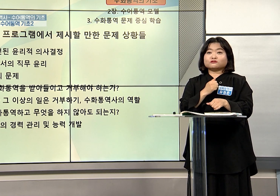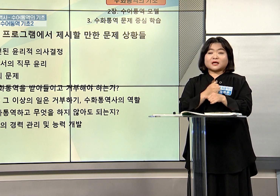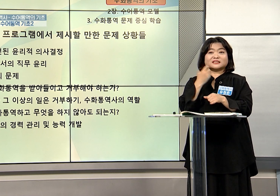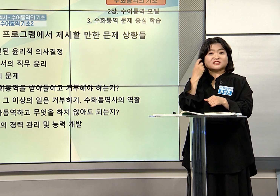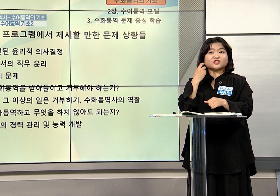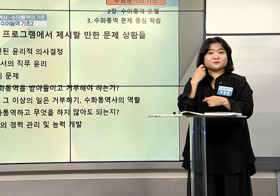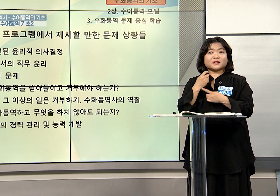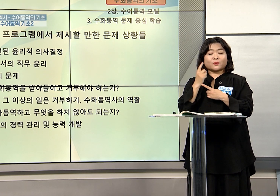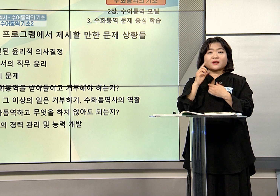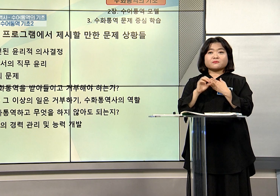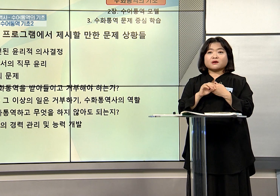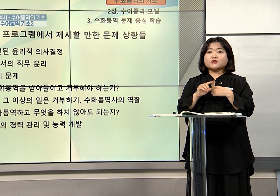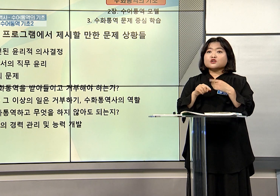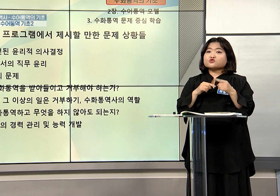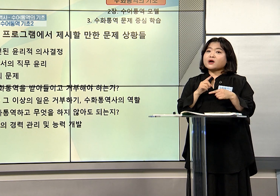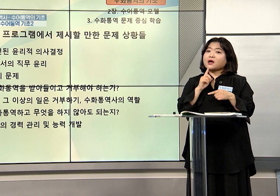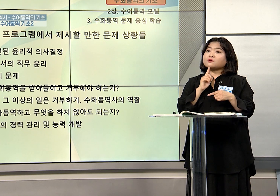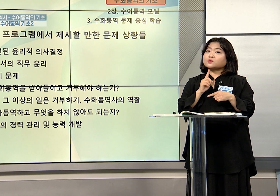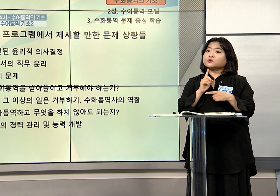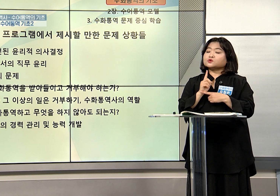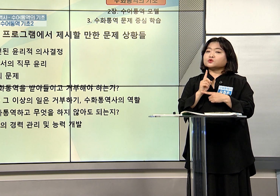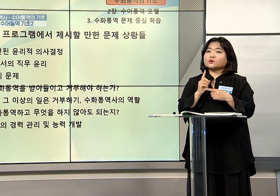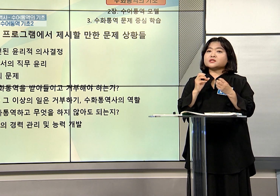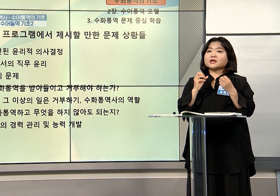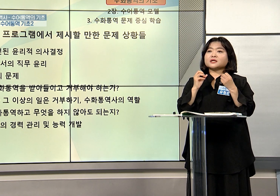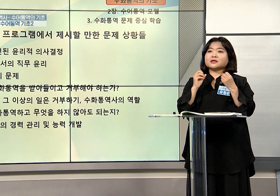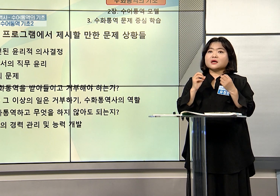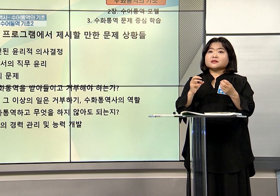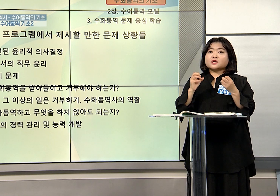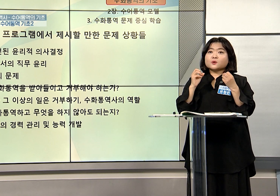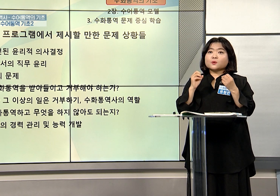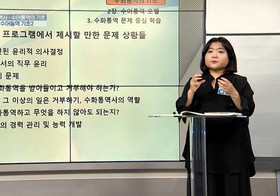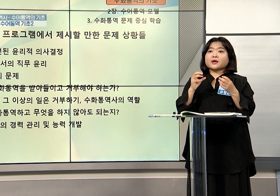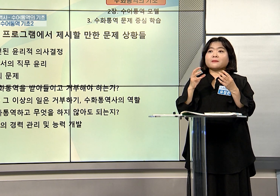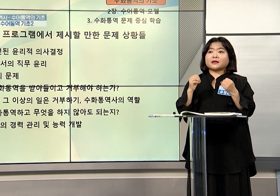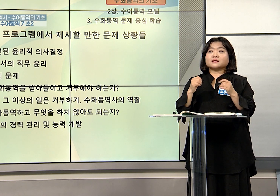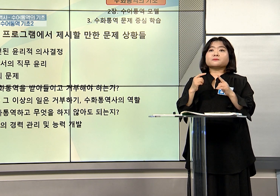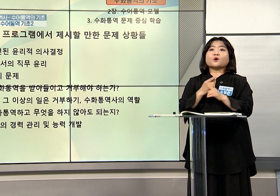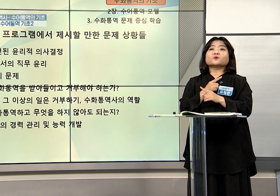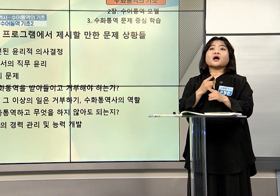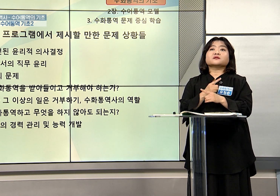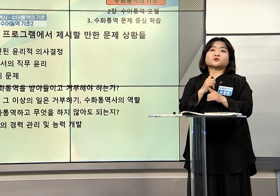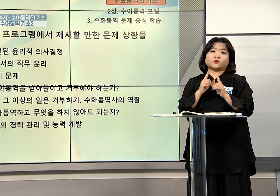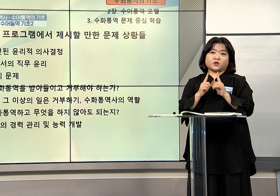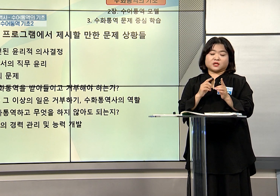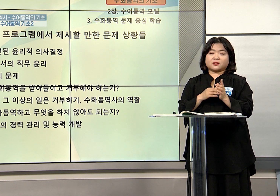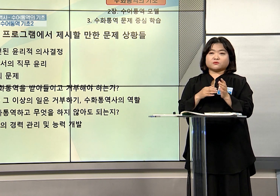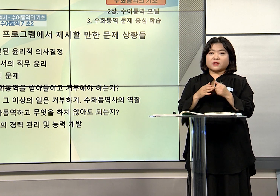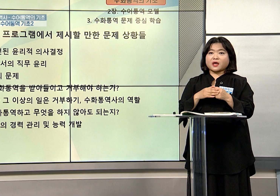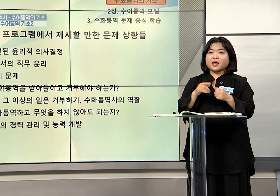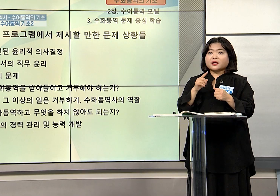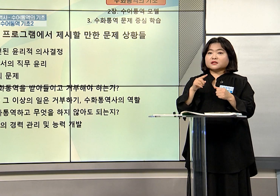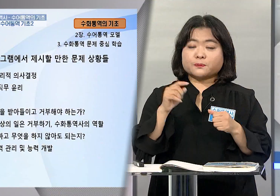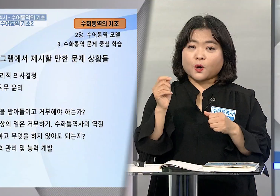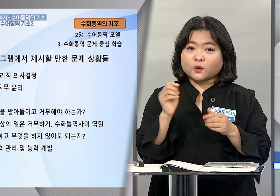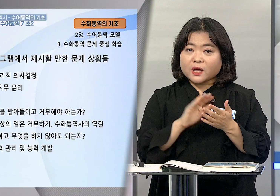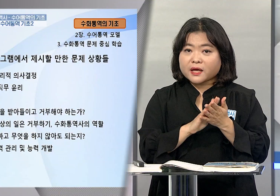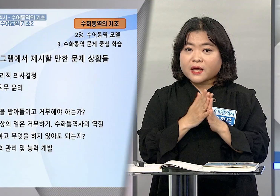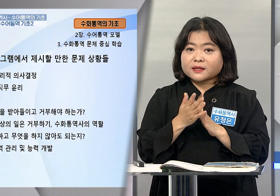통역하는구나 느껴집니다. 왜냐하면 수화라는 언어도 굉장히 새롭게 많이 변화하는 언어이기 때문에 그 변화에